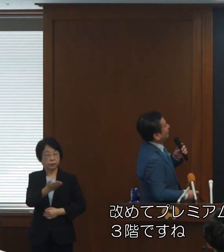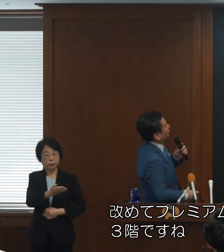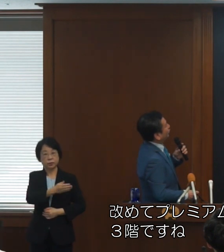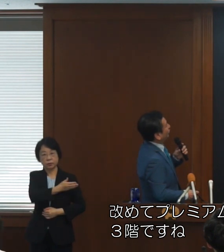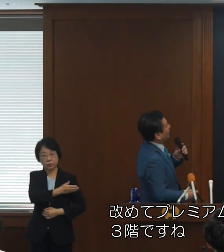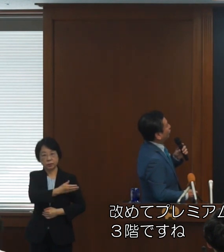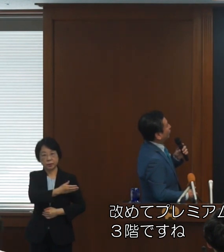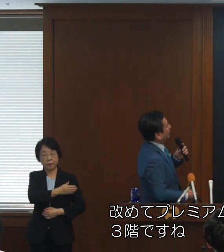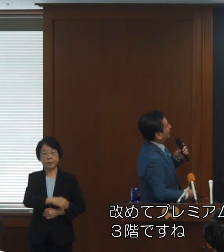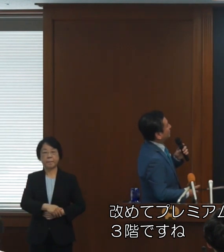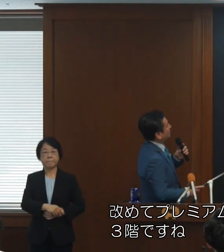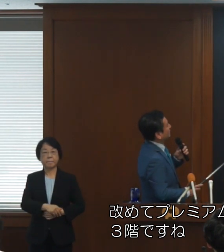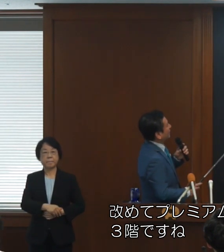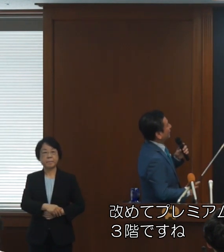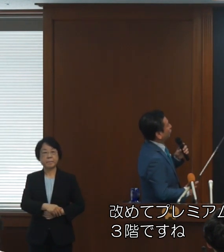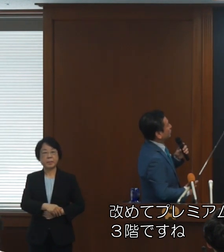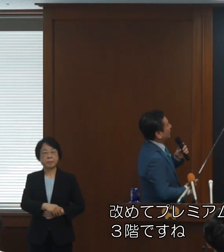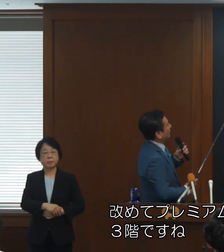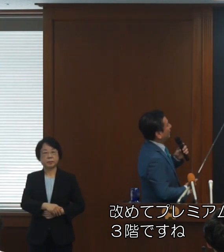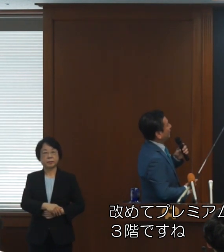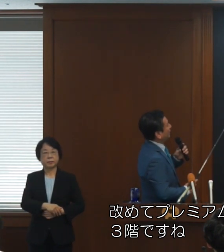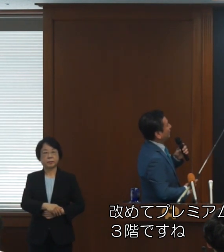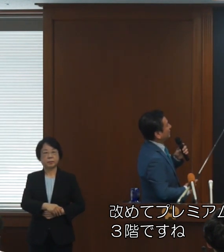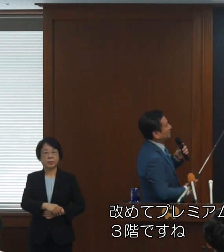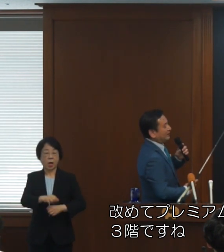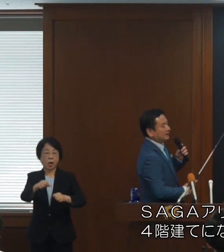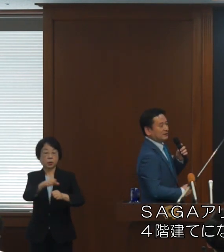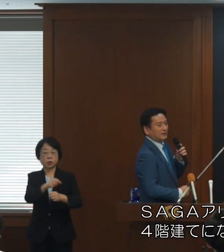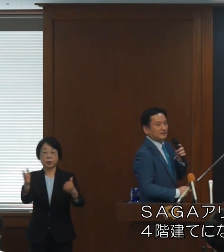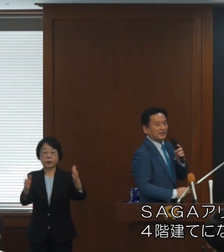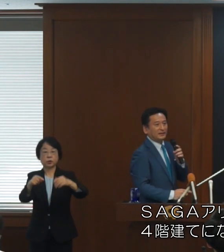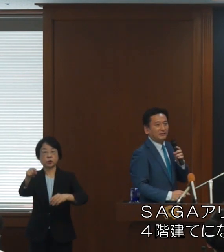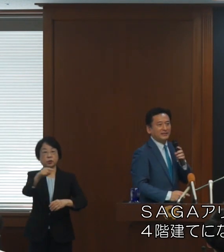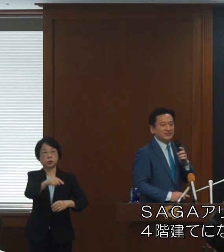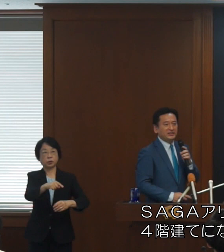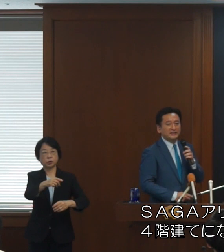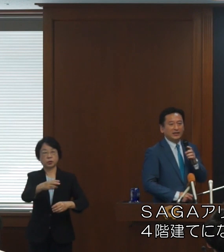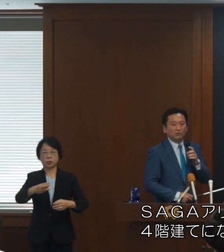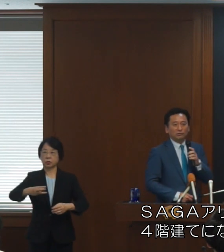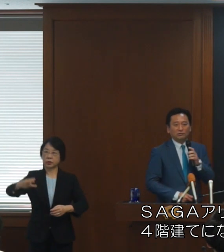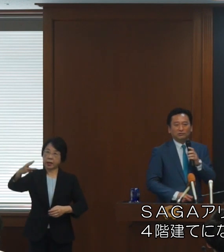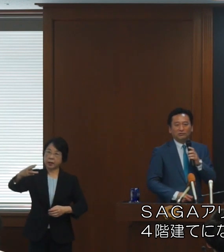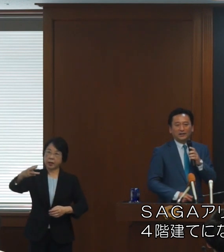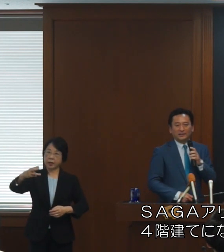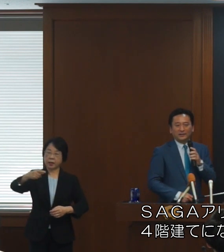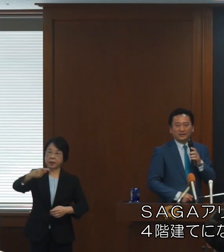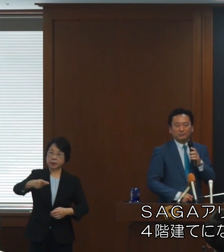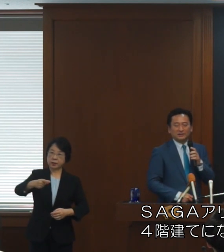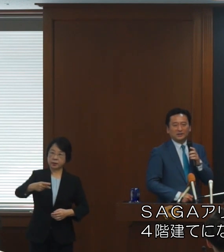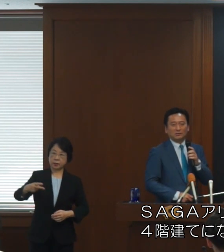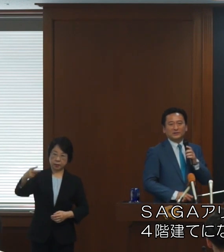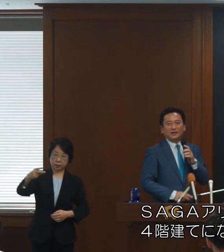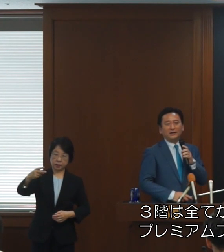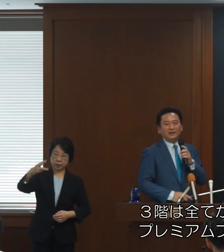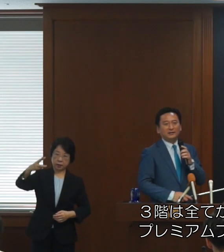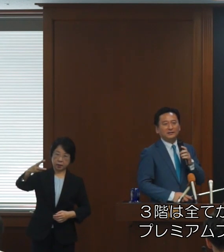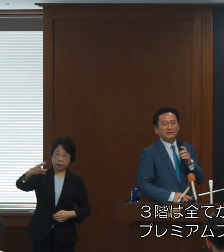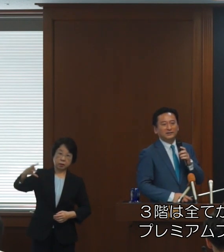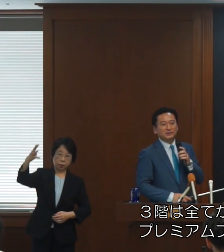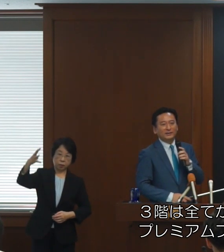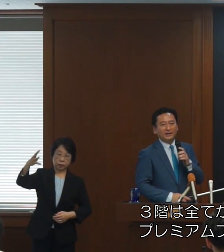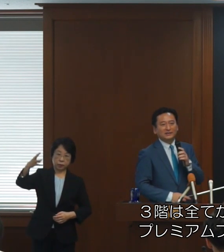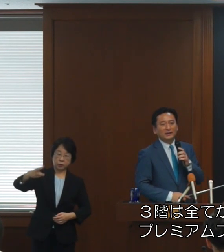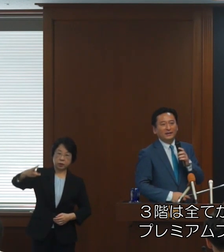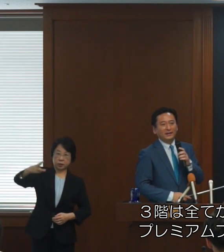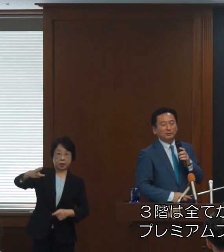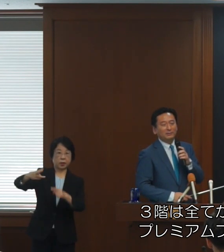改めてプレミアムフロアをご案内しますがこの3階ですね相模川1234と4階建てになってますけど3階